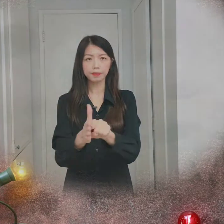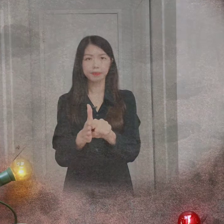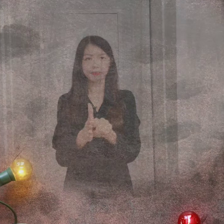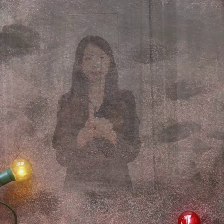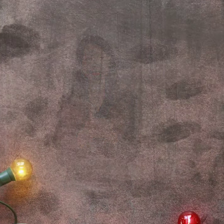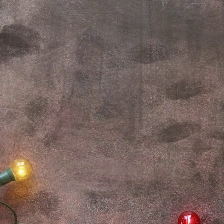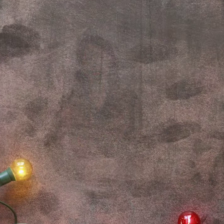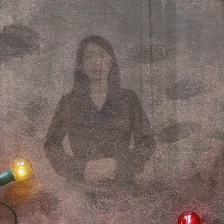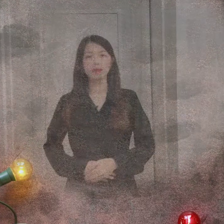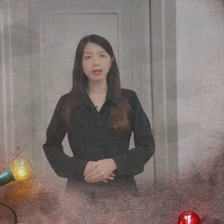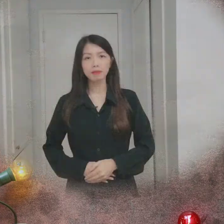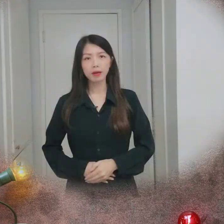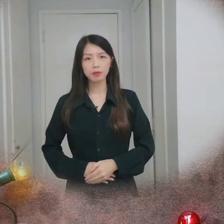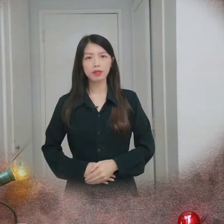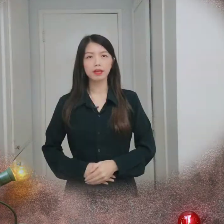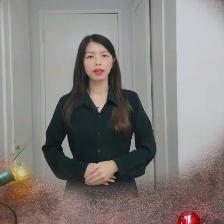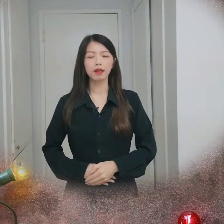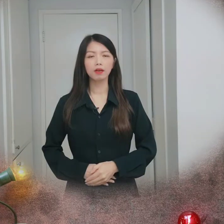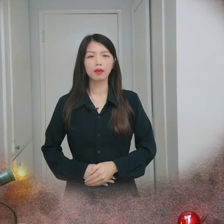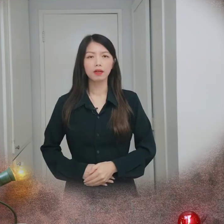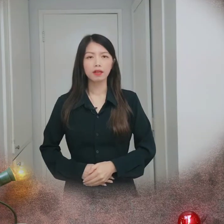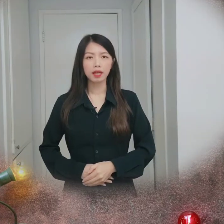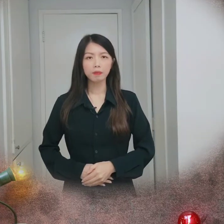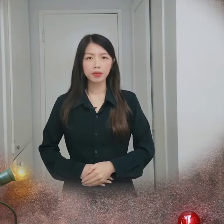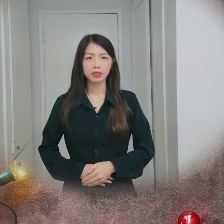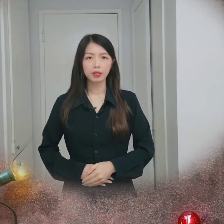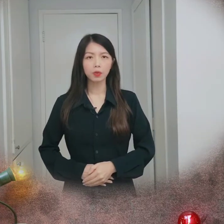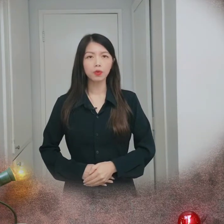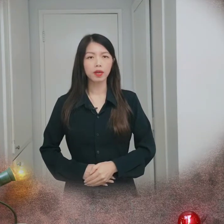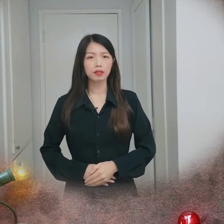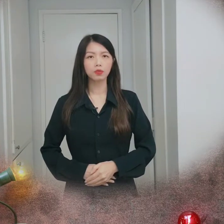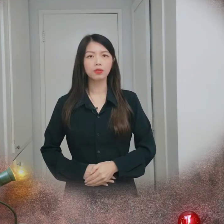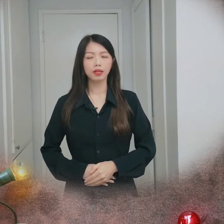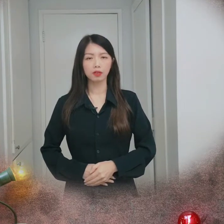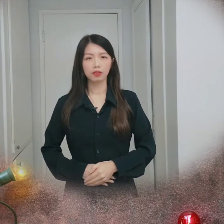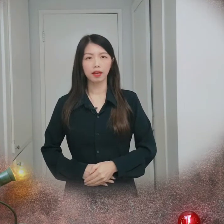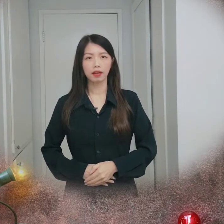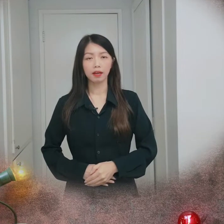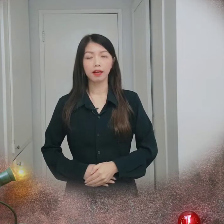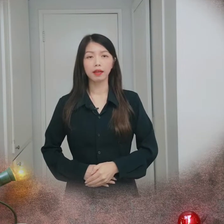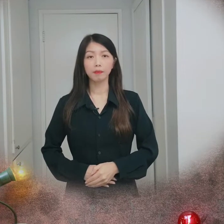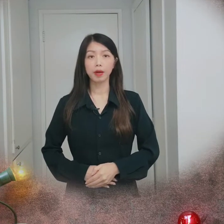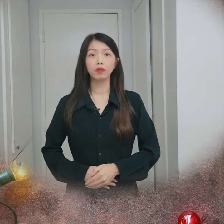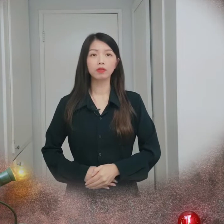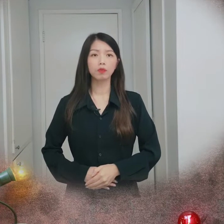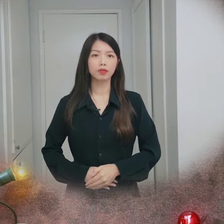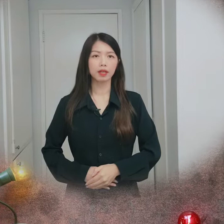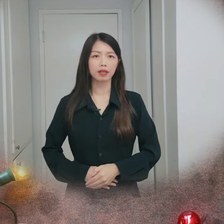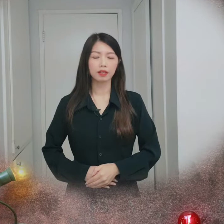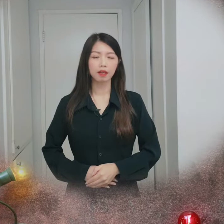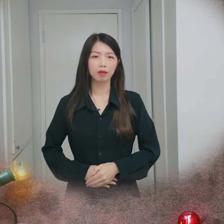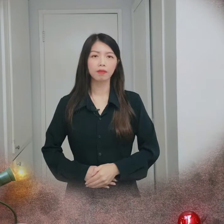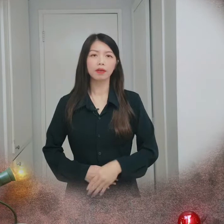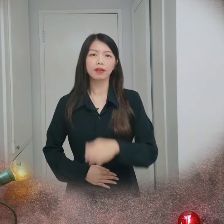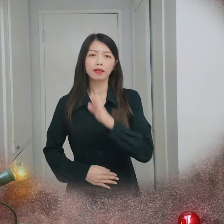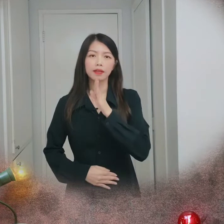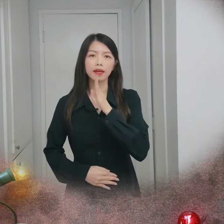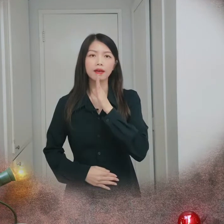위해서. 네, 마지막 문장인데요. 참 빛으로 예수 나셨다. 아까 다 배웠던